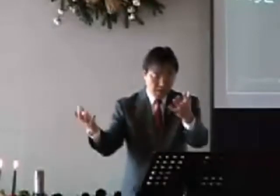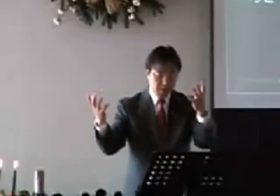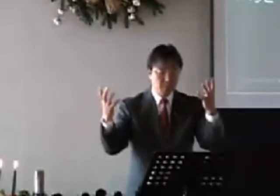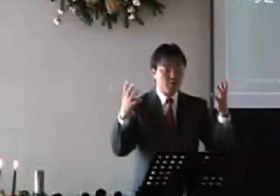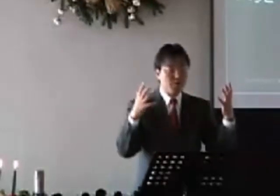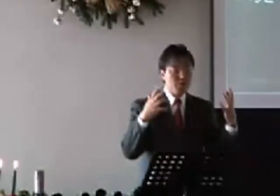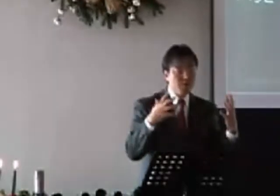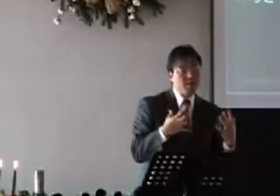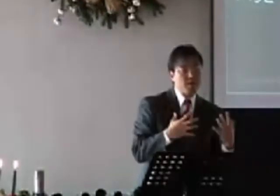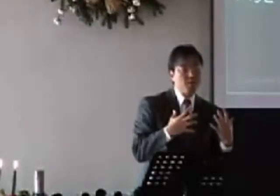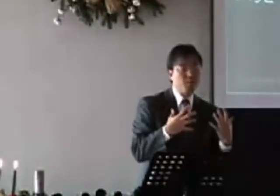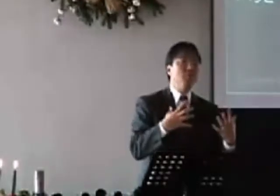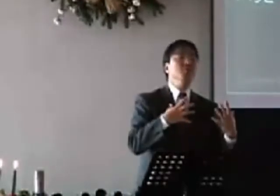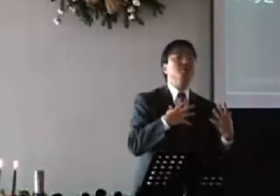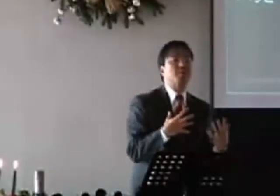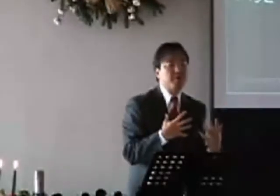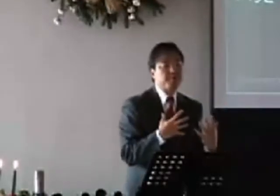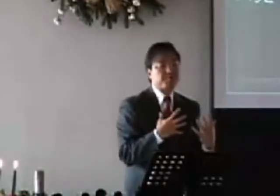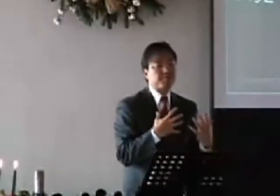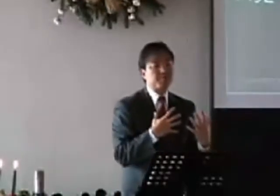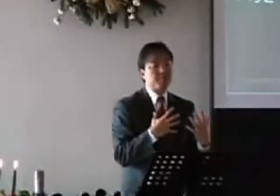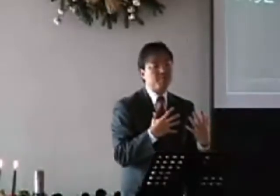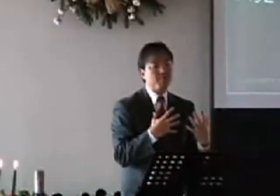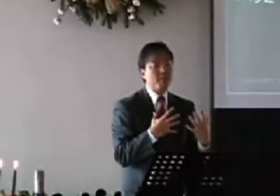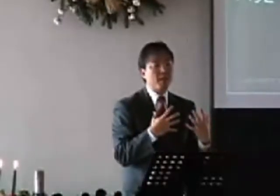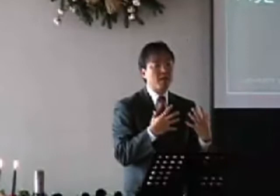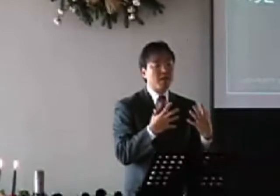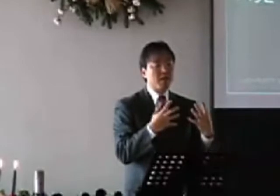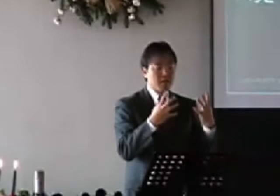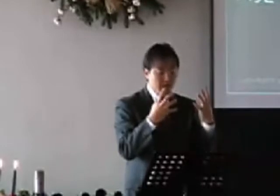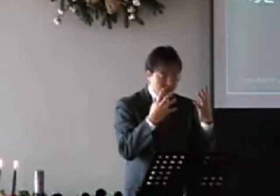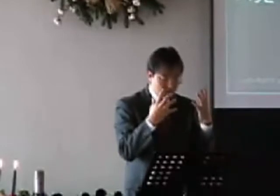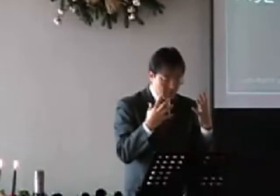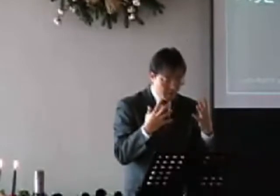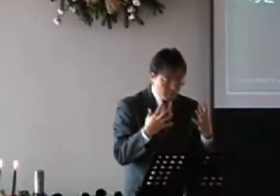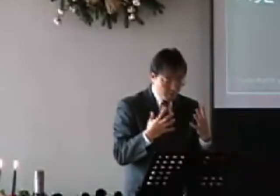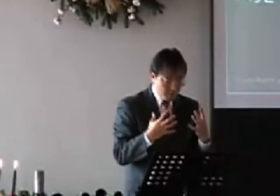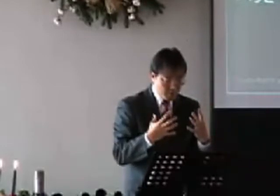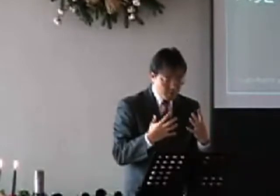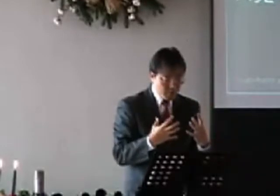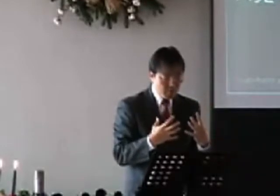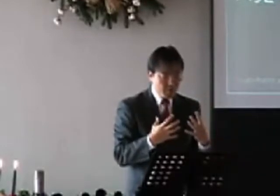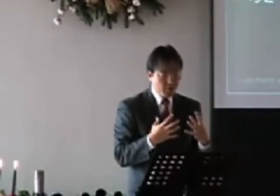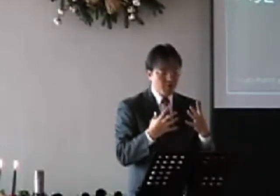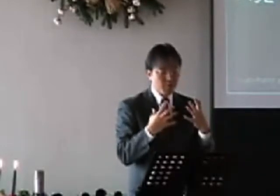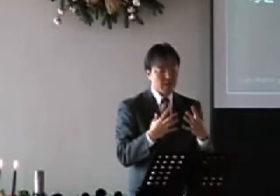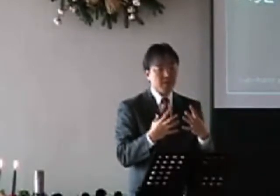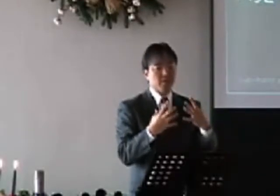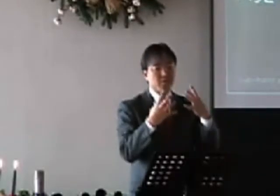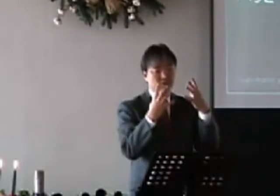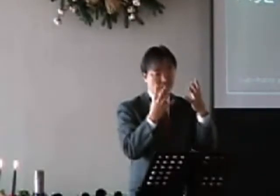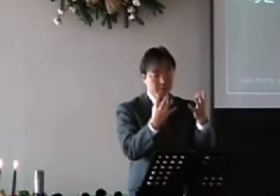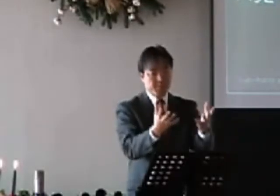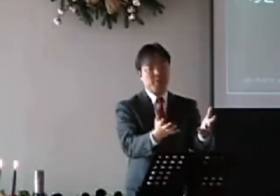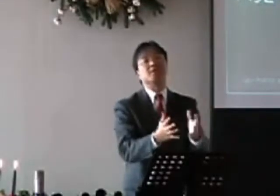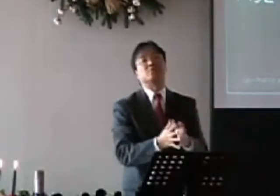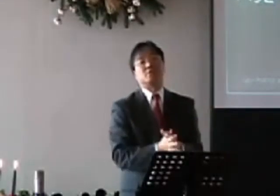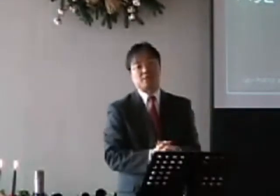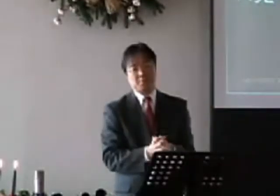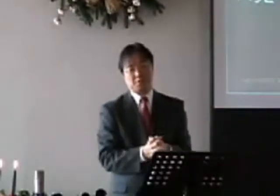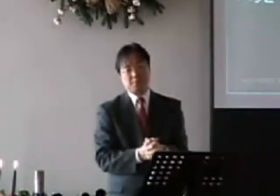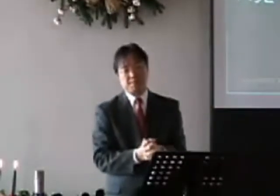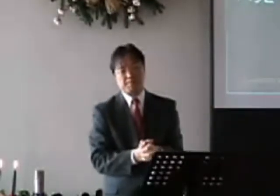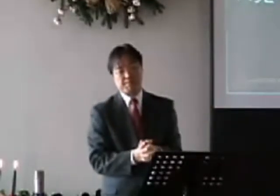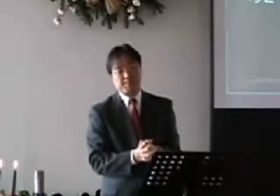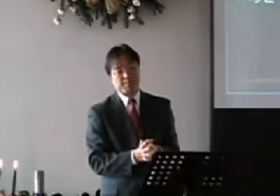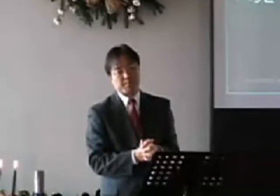寂しい思いをしている、そんな私たちに命を与えるために、私たちをもう一度神様のところに戻すために